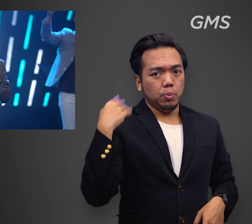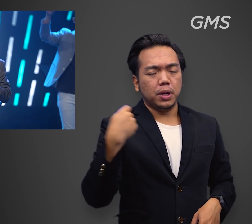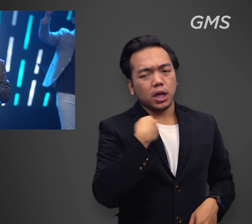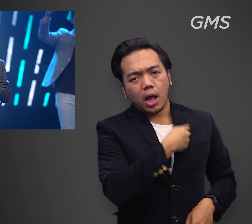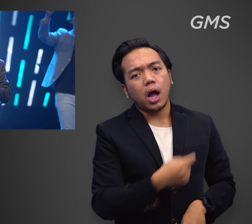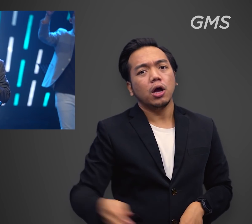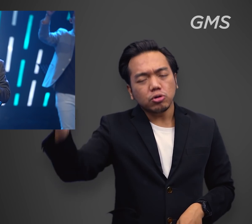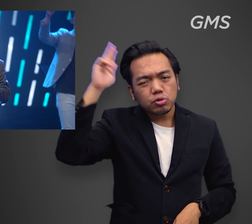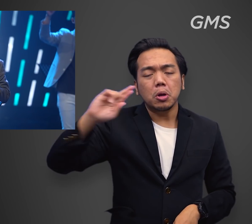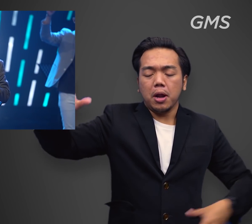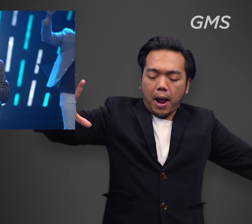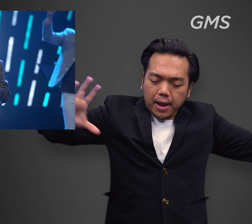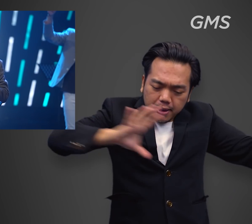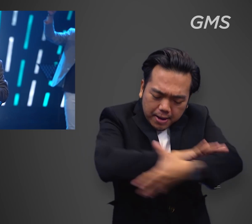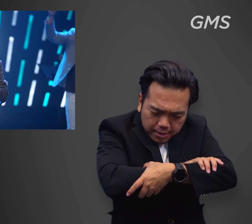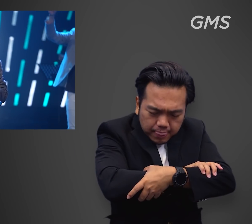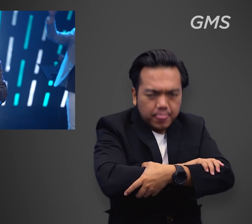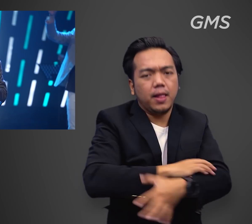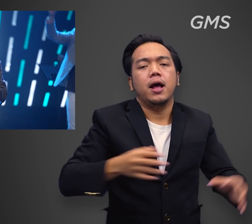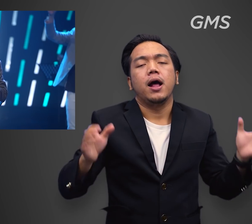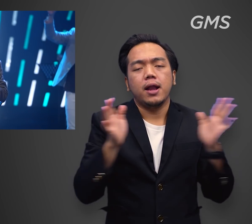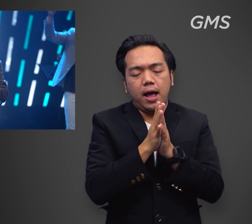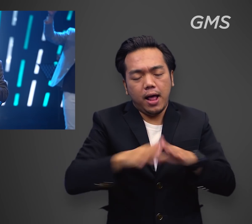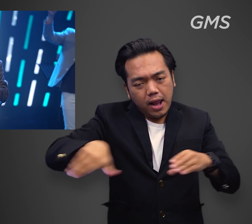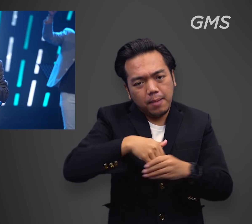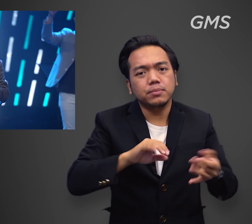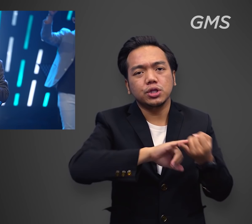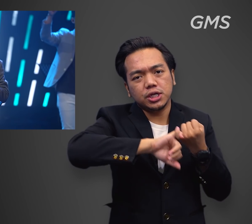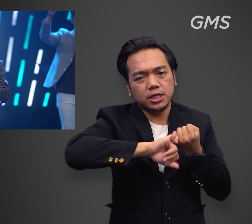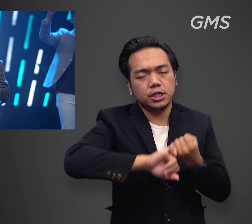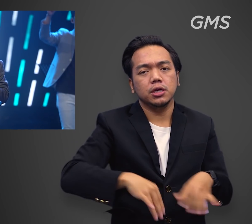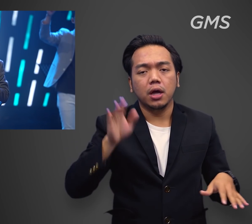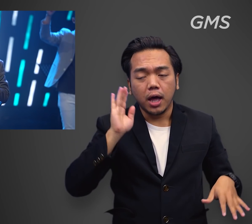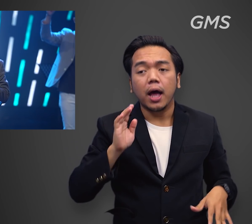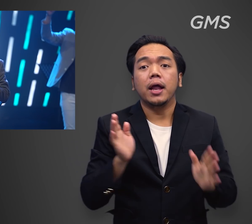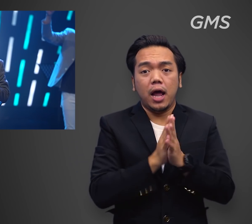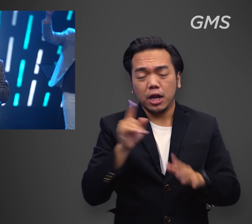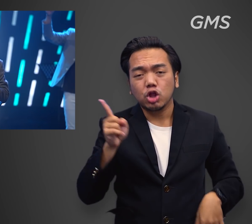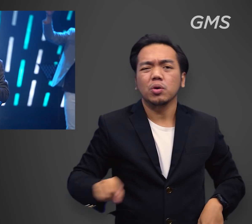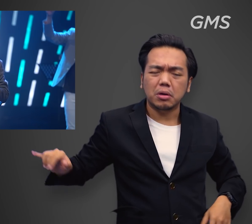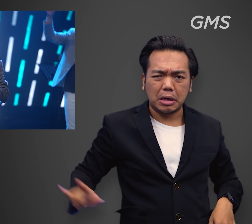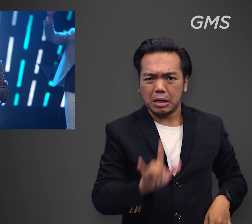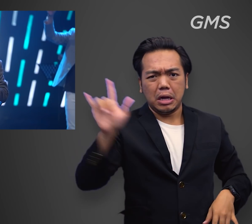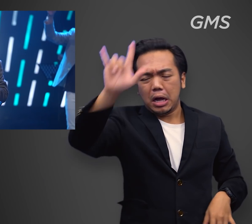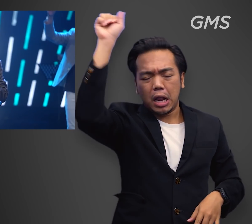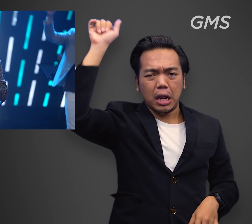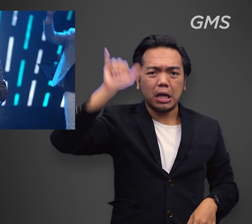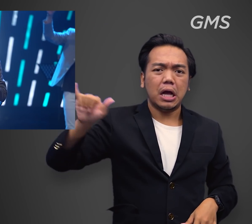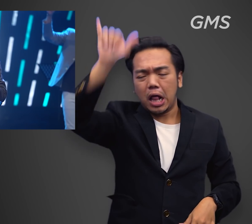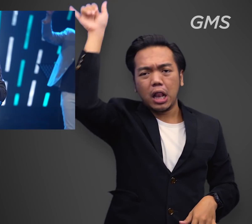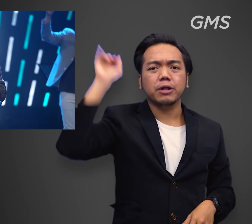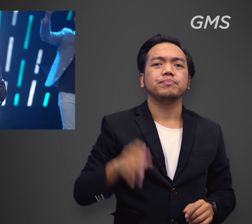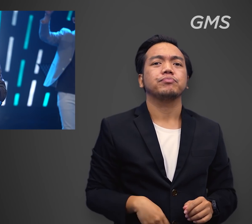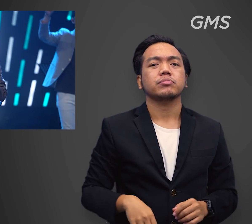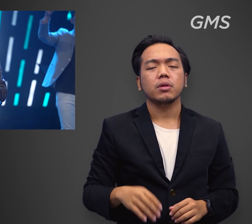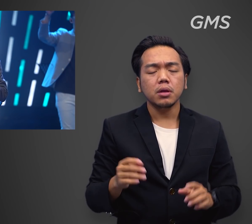dalam perjanjian dengan Tuhan. Dan perjanjian itu kekal adanya karena dimeteraikan oleh darah yang kekal,